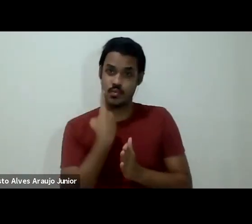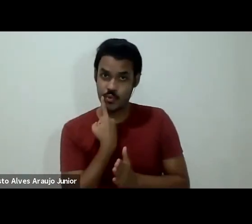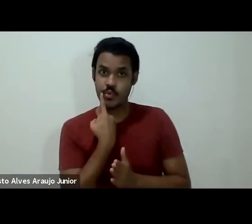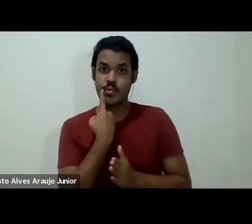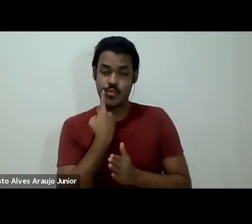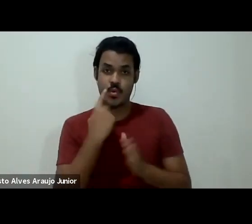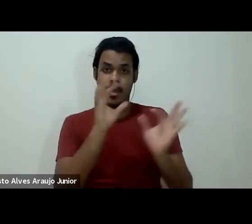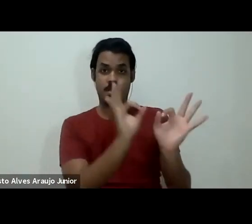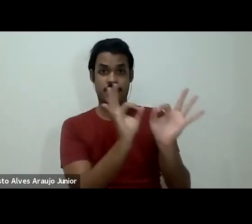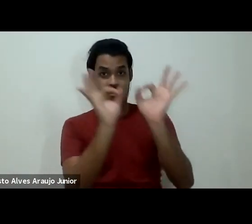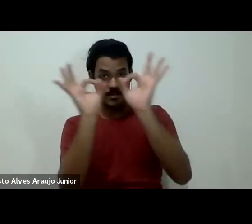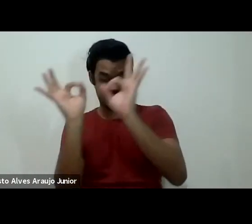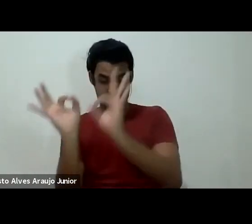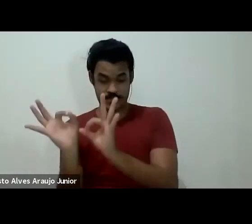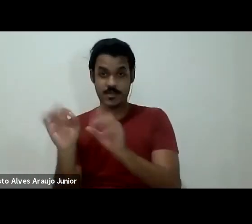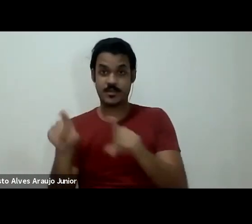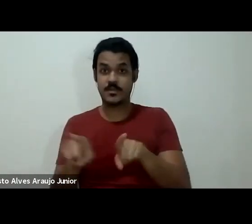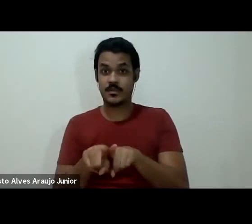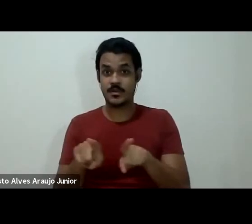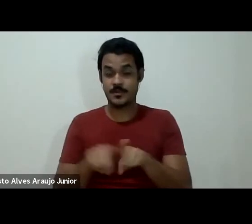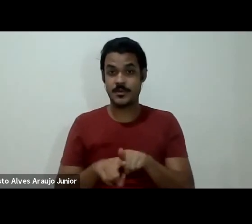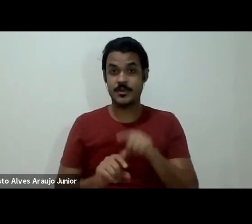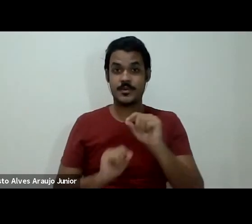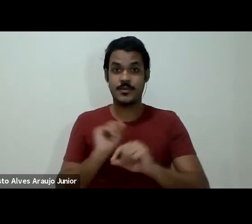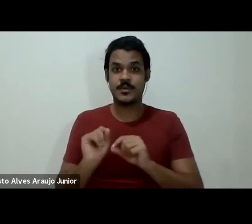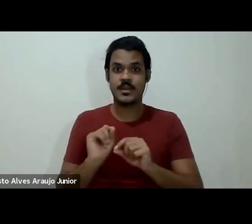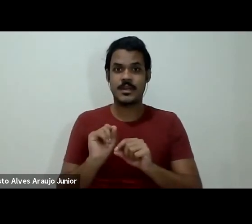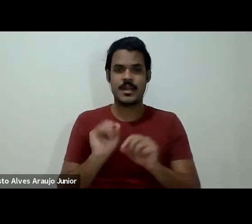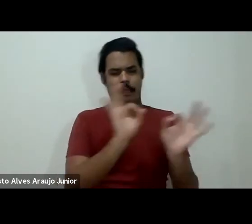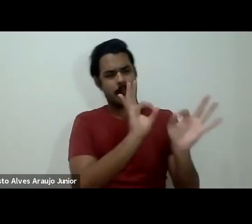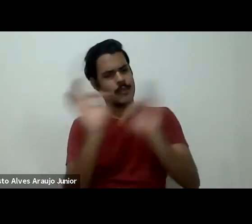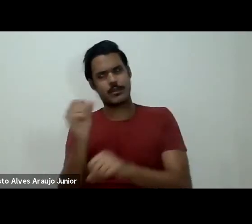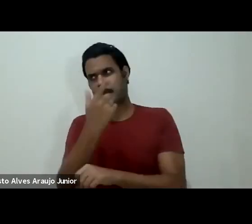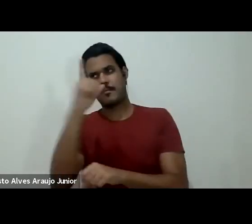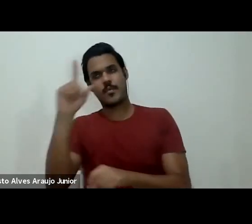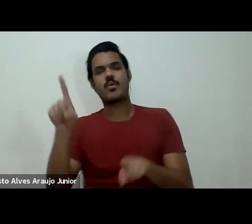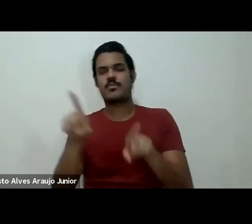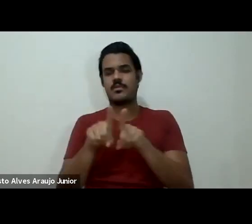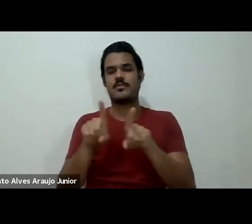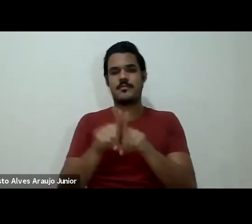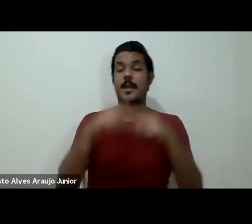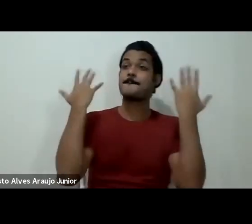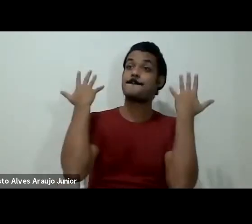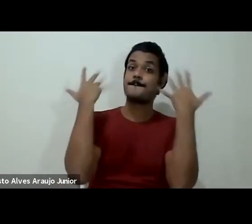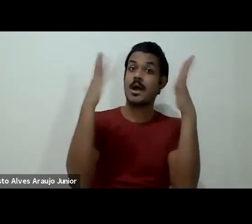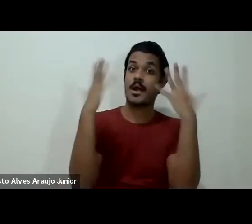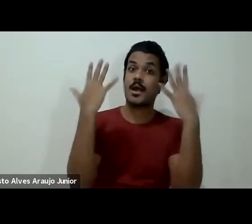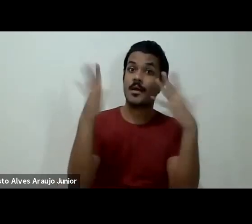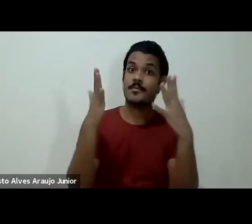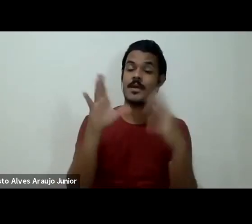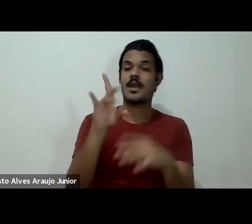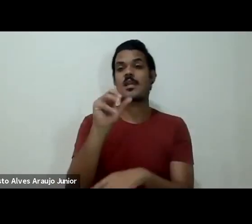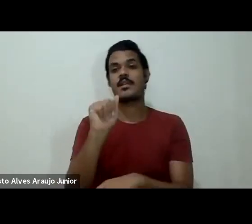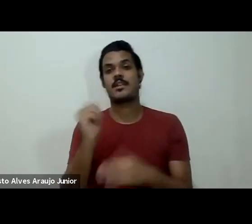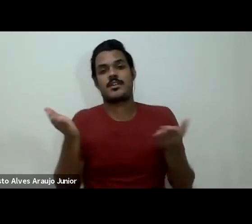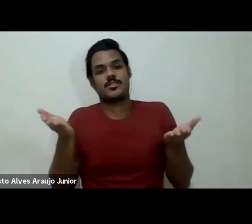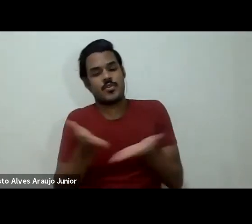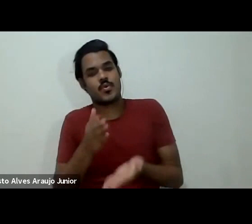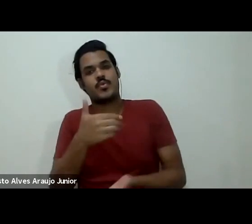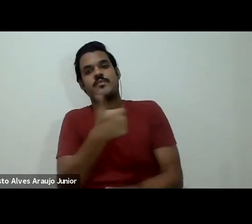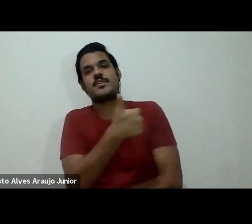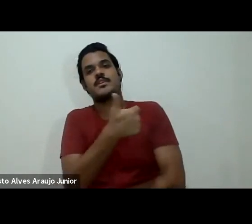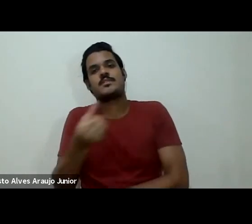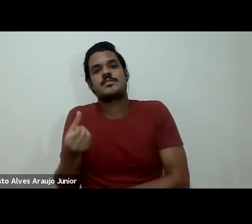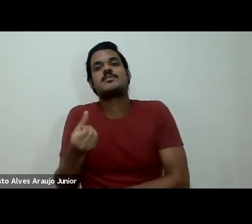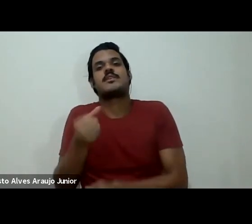estão nos assistindo ou que irão nos assistir. Parabéns pela data, 26 de